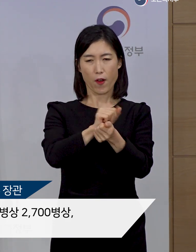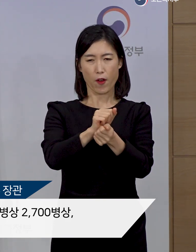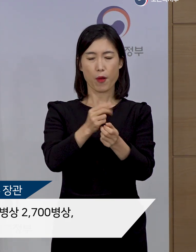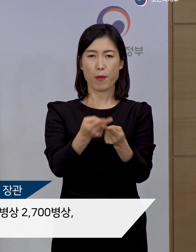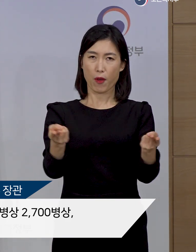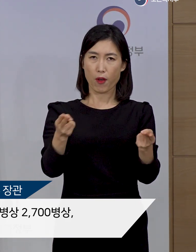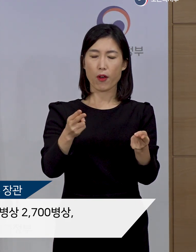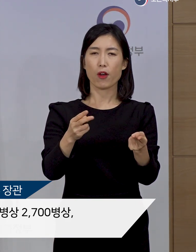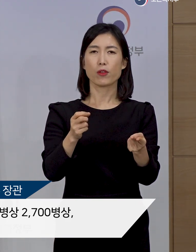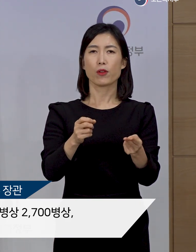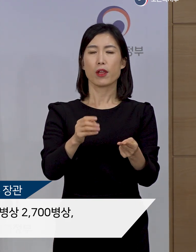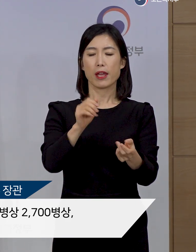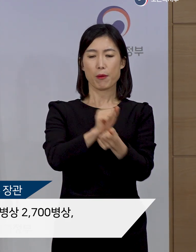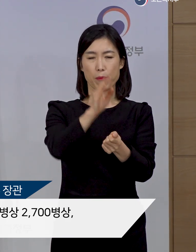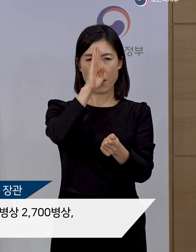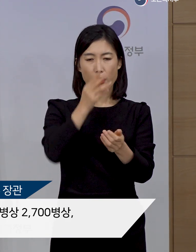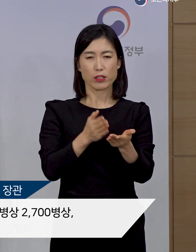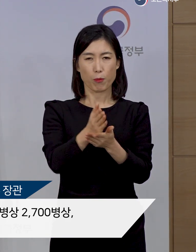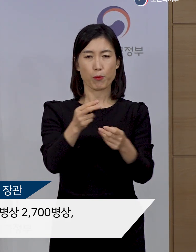전담병상